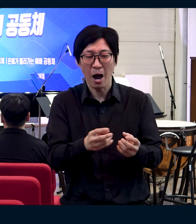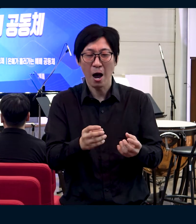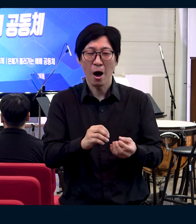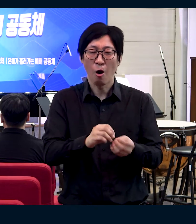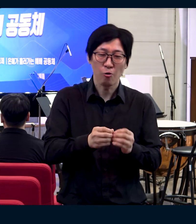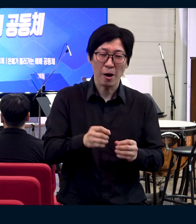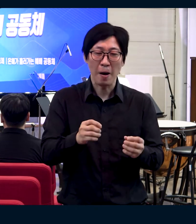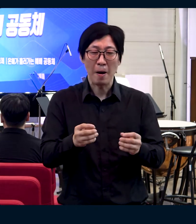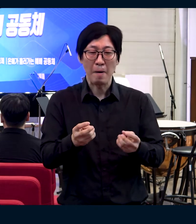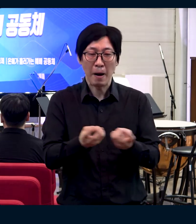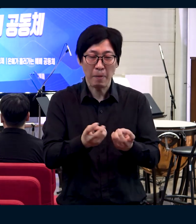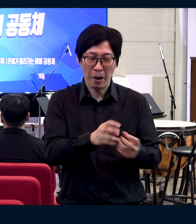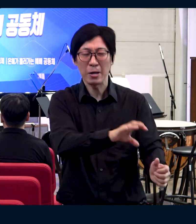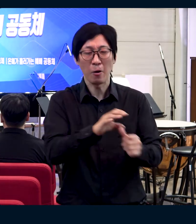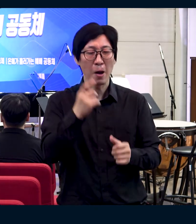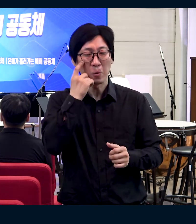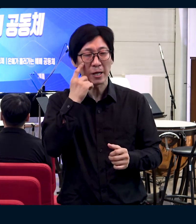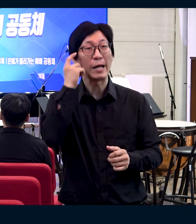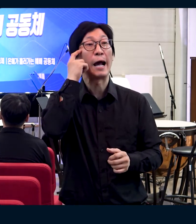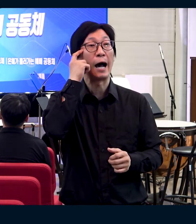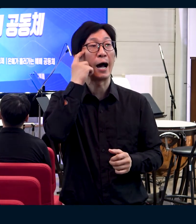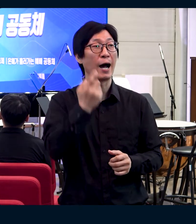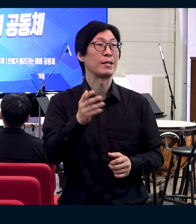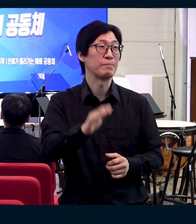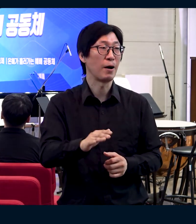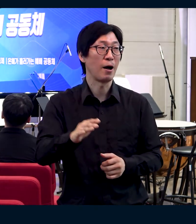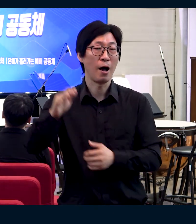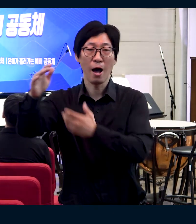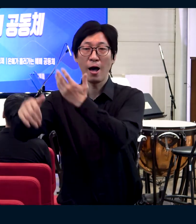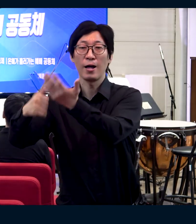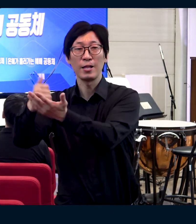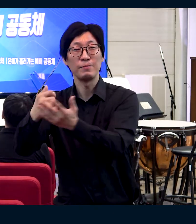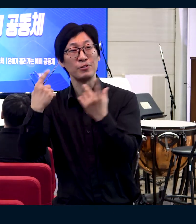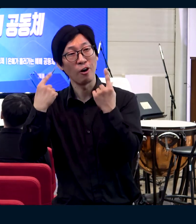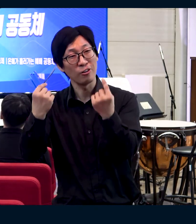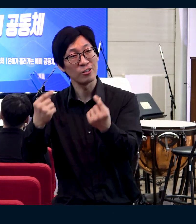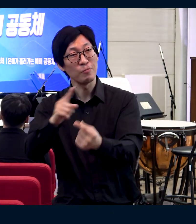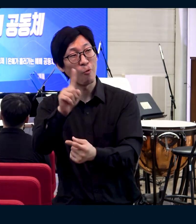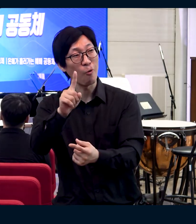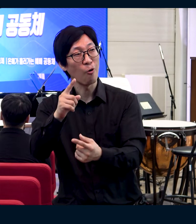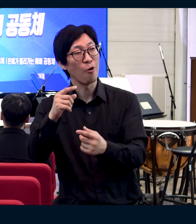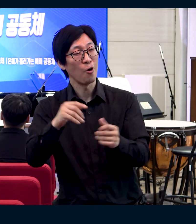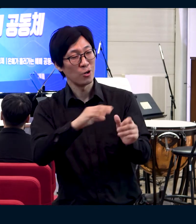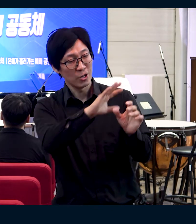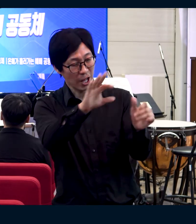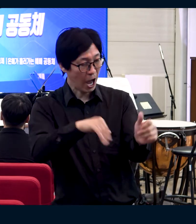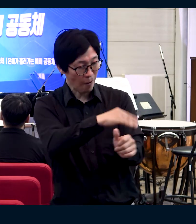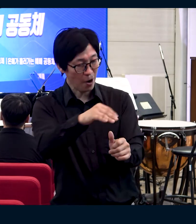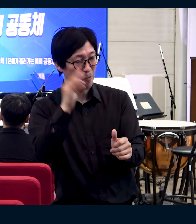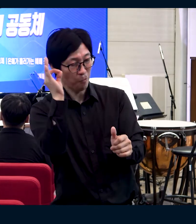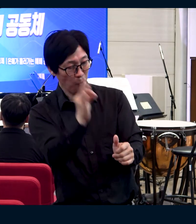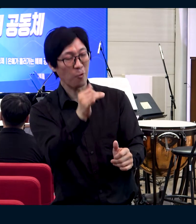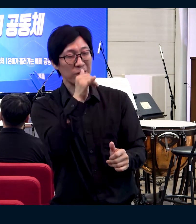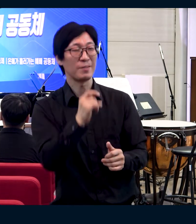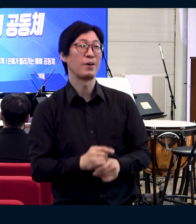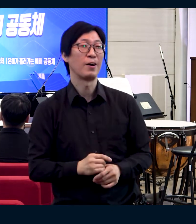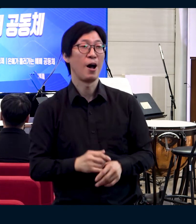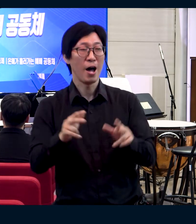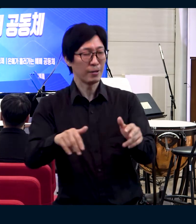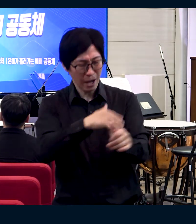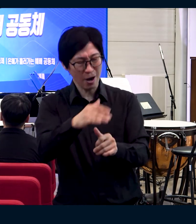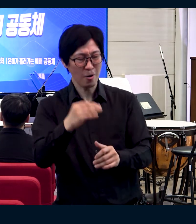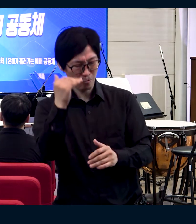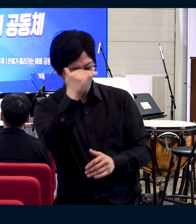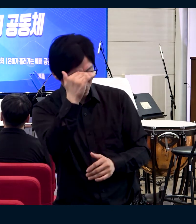그러니까 뭐라도 해야 될 것 같아서. 그런데 뭐라고 합니까? 하나님이 나를 보고 계시다니까요. 하나님이 이런 모든 걸 지금 다